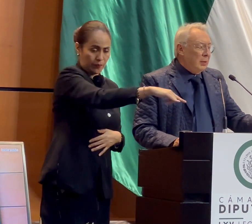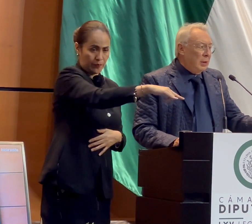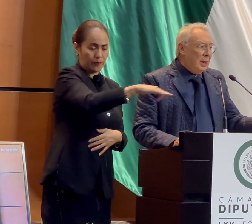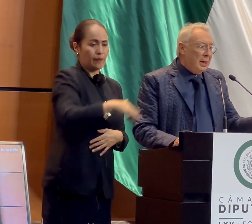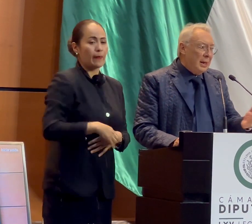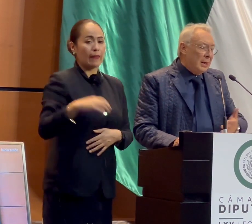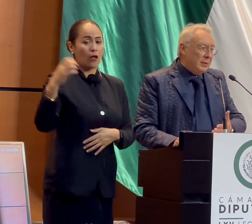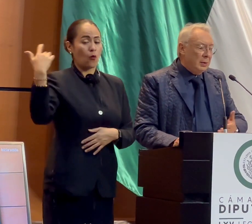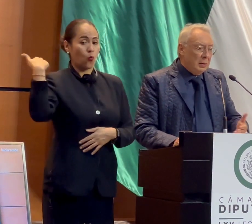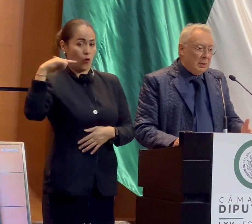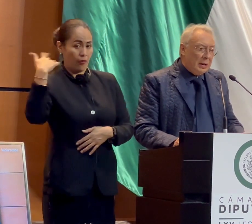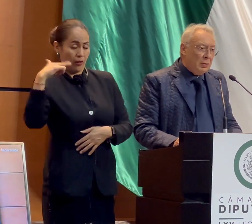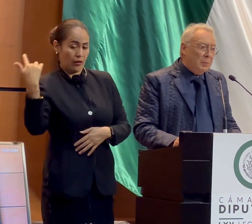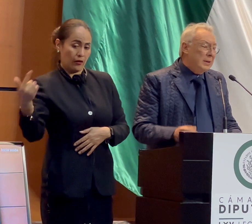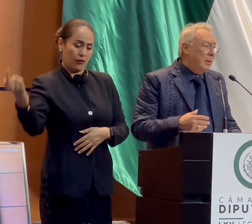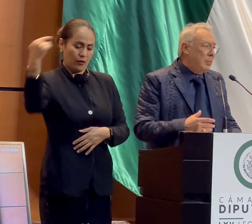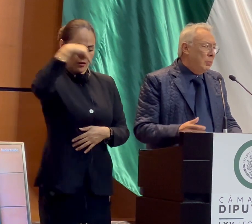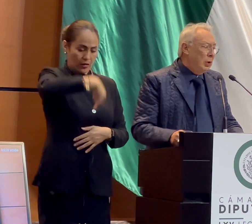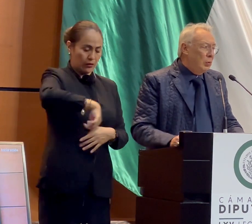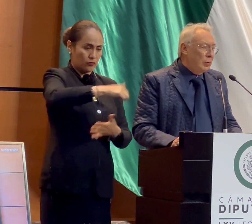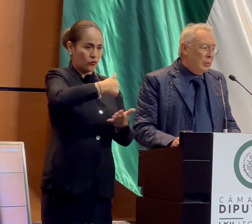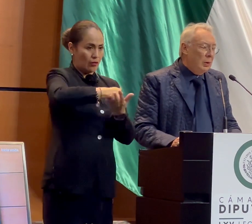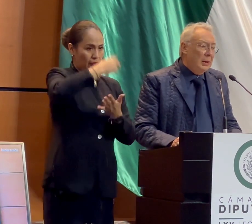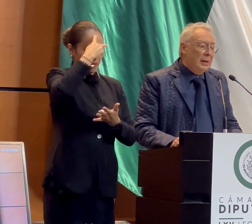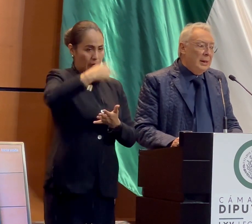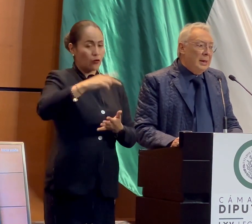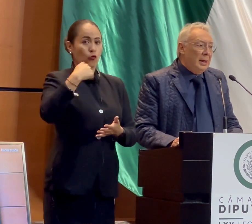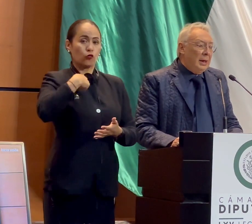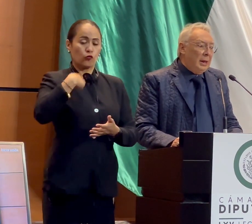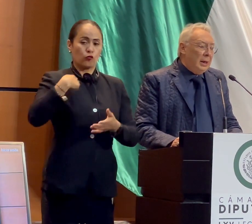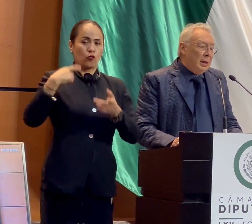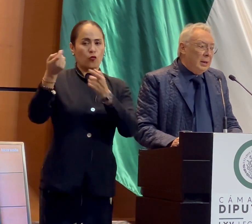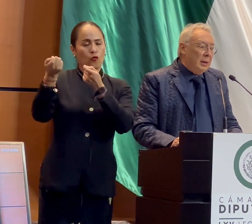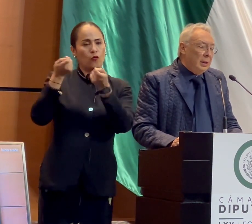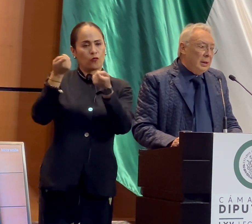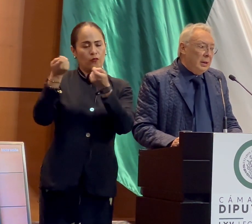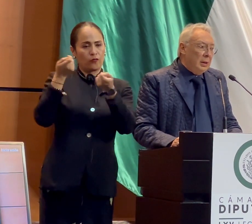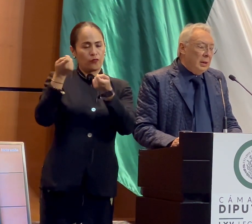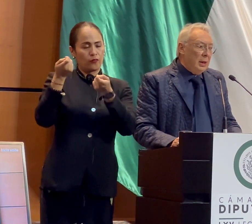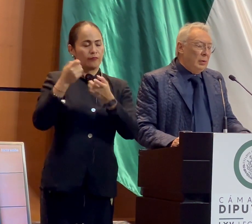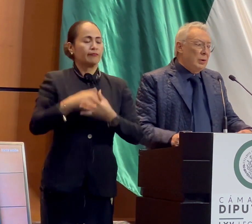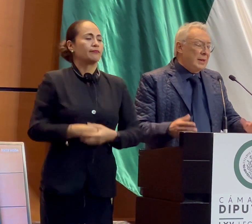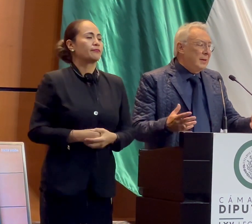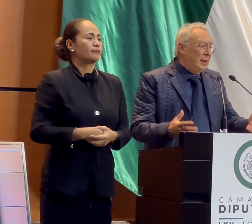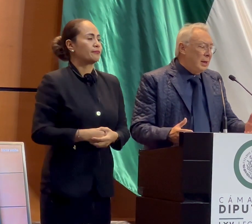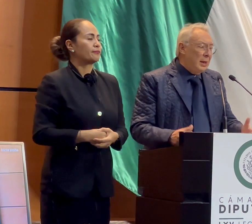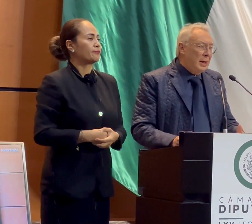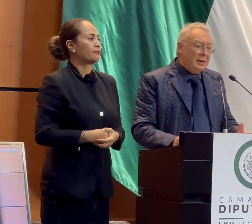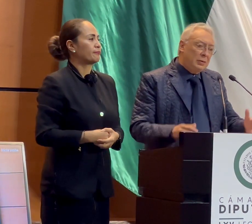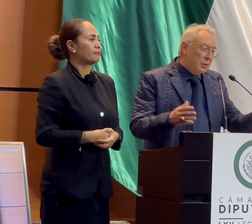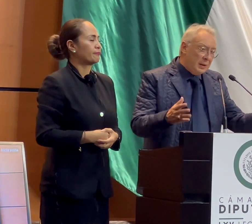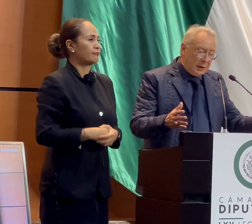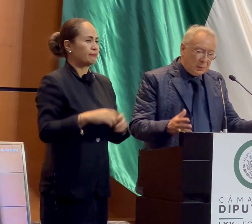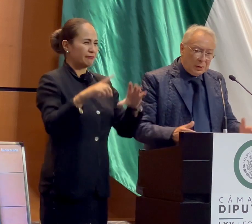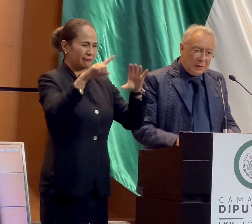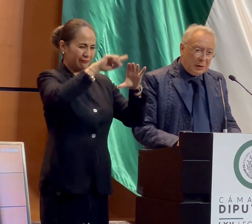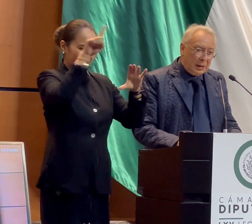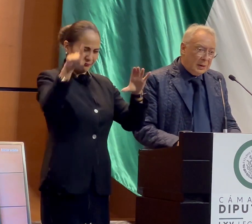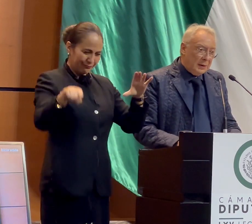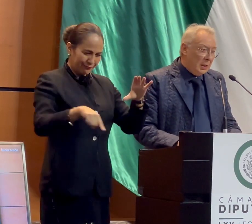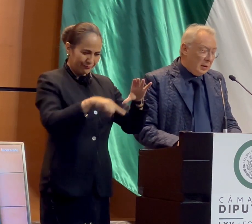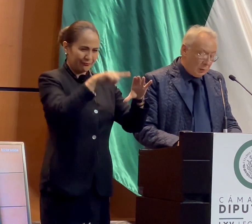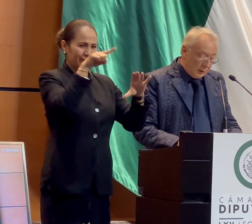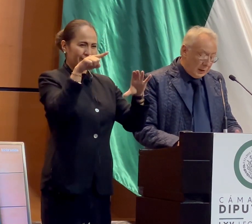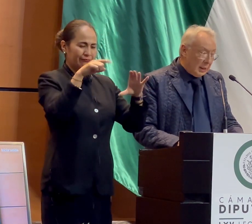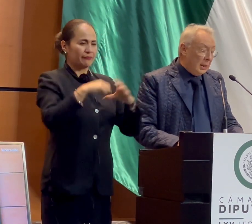que venía de Guadalajara a la Ciudad de México pasaba por mi control y en nuestra señal radar, cosa que después